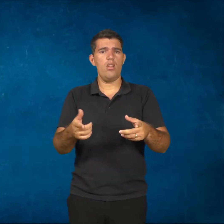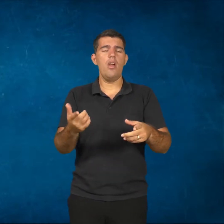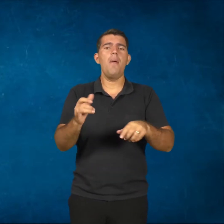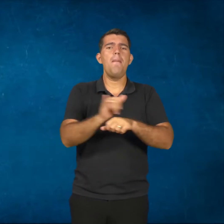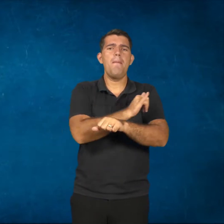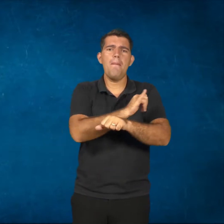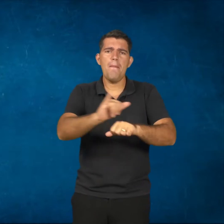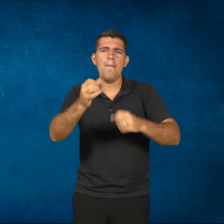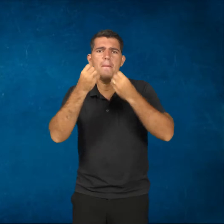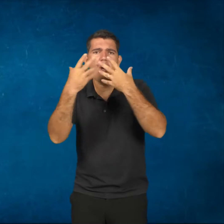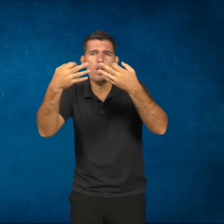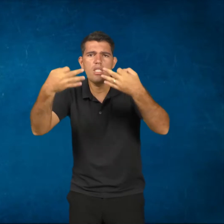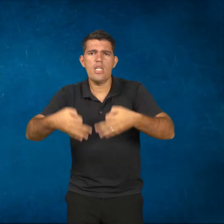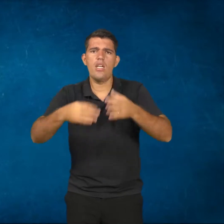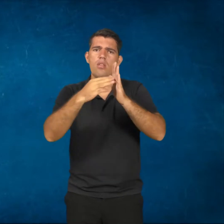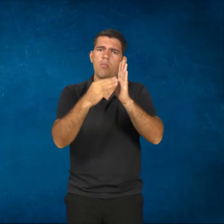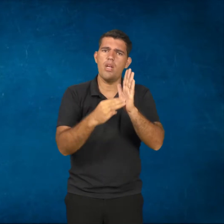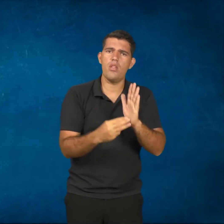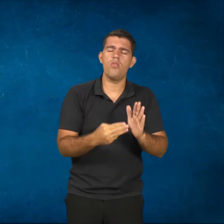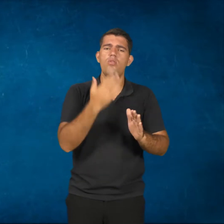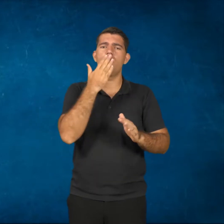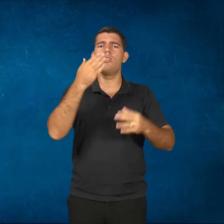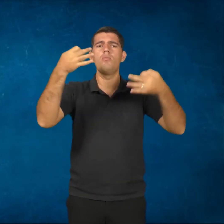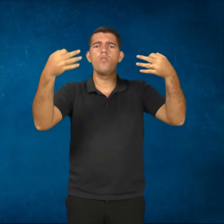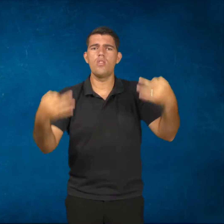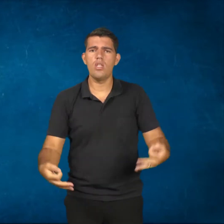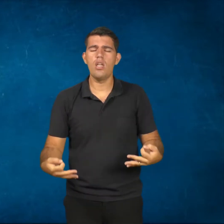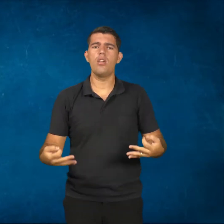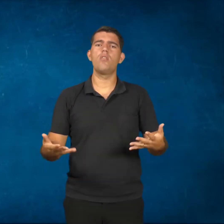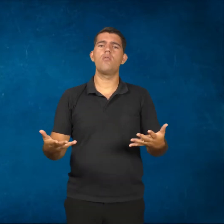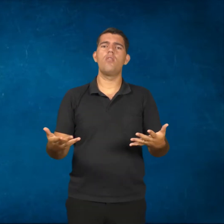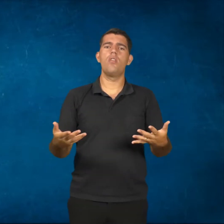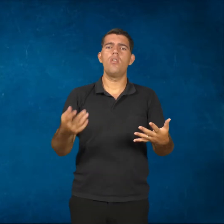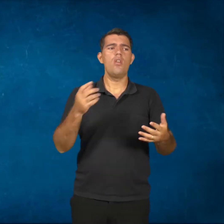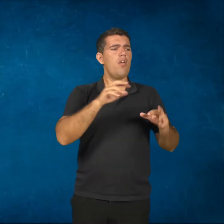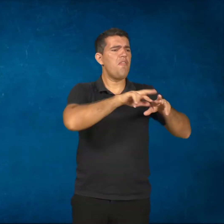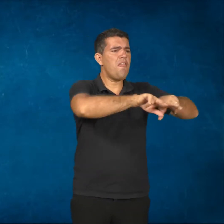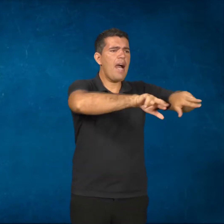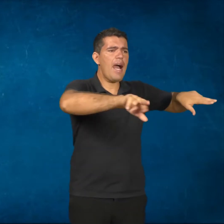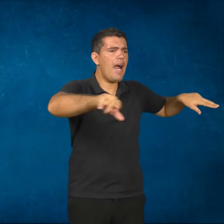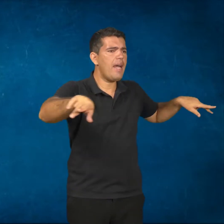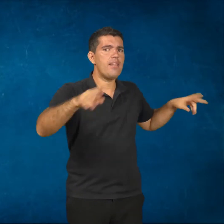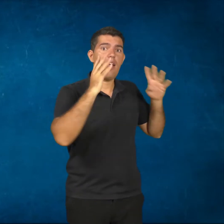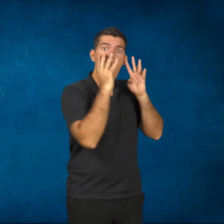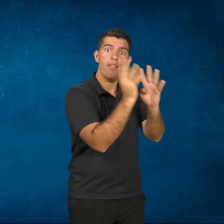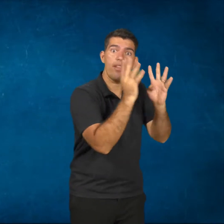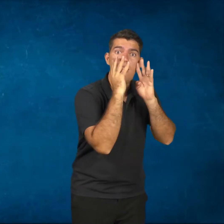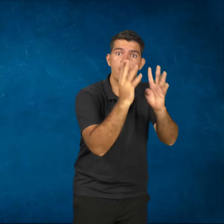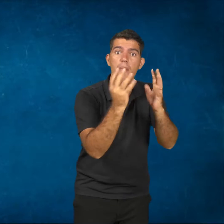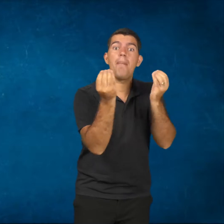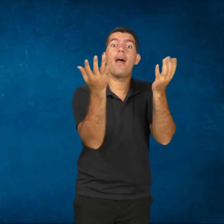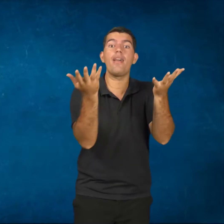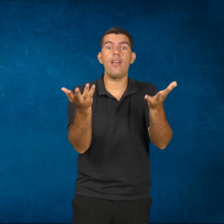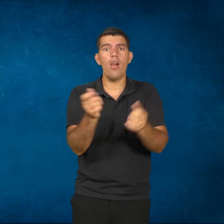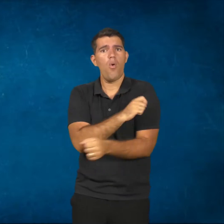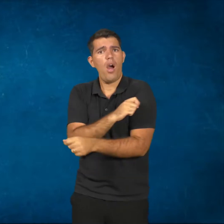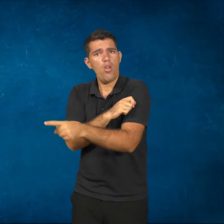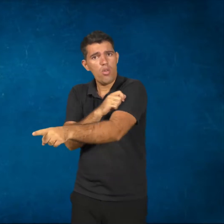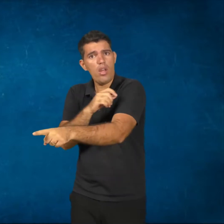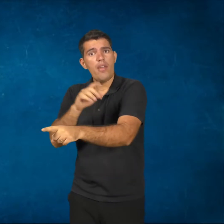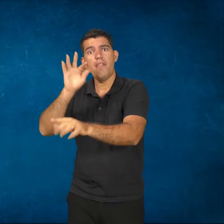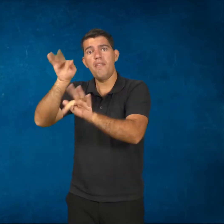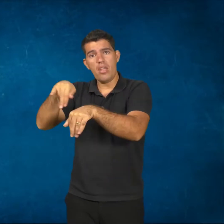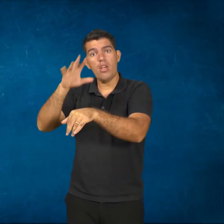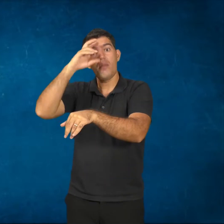utilizando o método adequado, a maneira adequada, levando em conta todas as variáveis aí, para que o aluno aprenda de